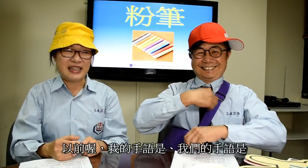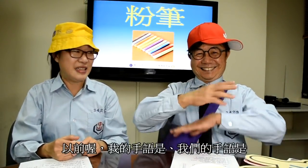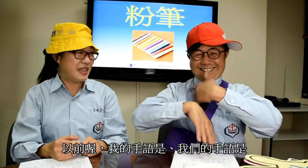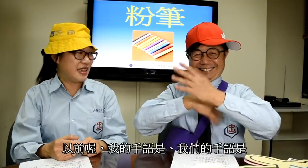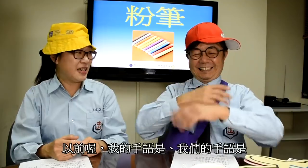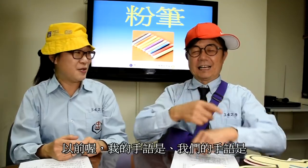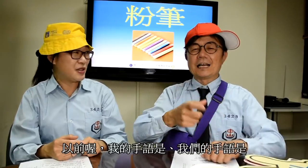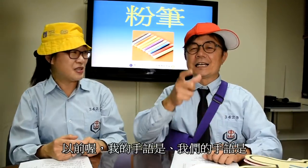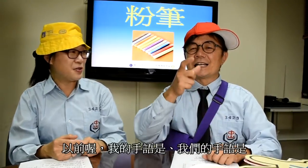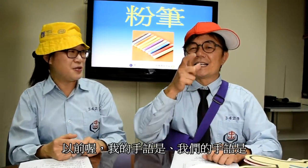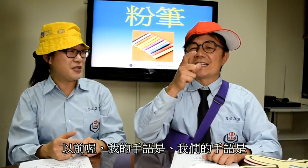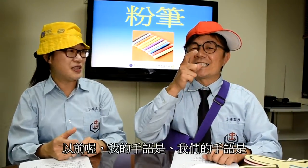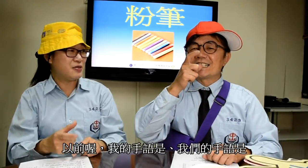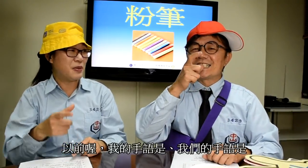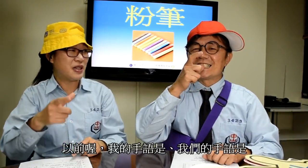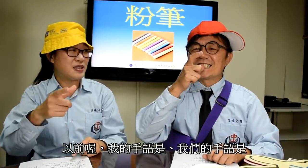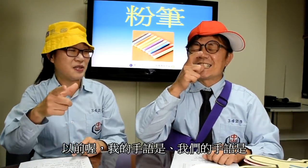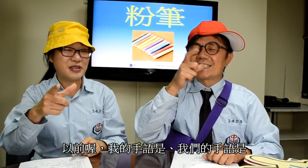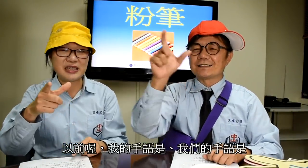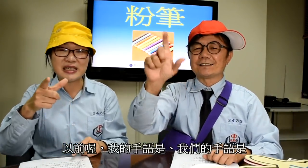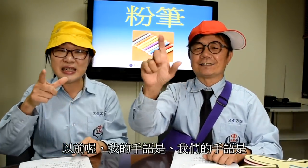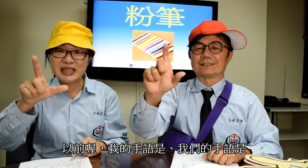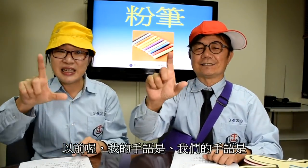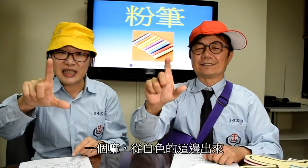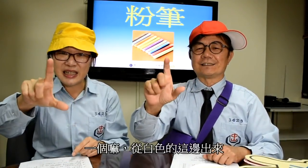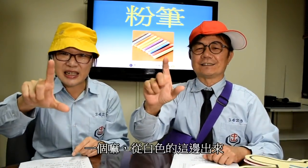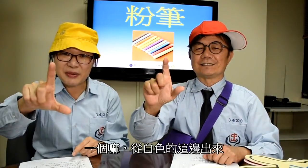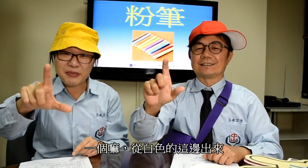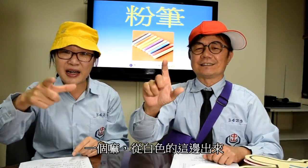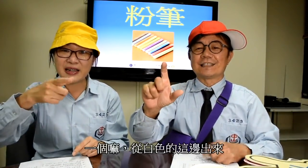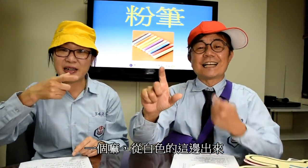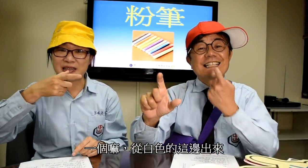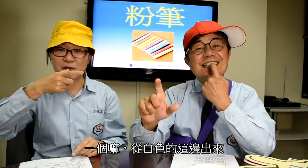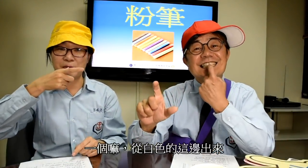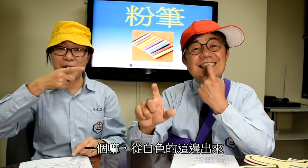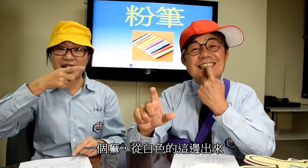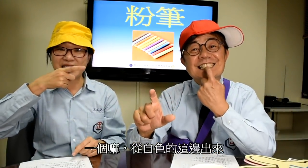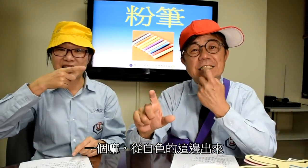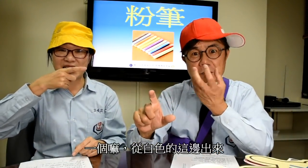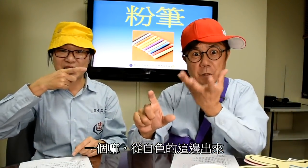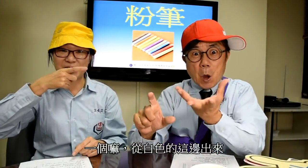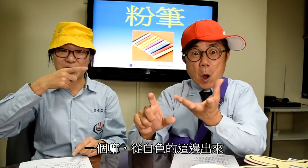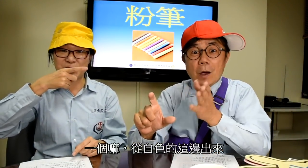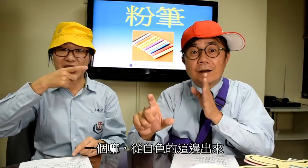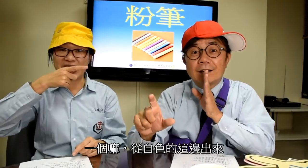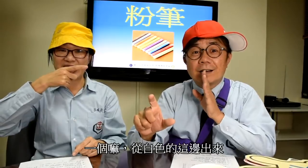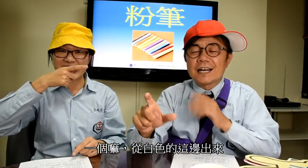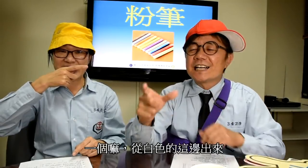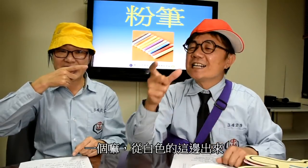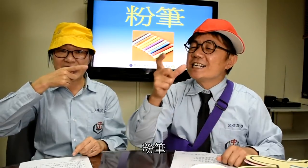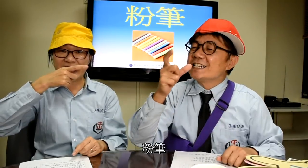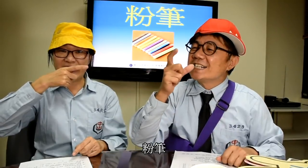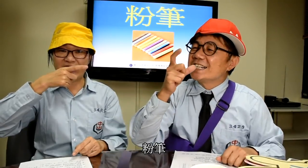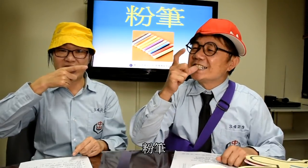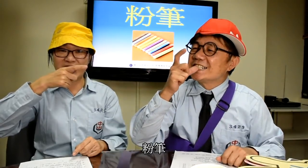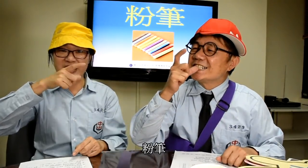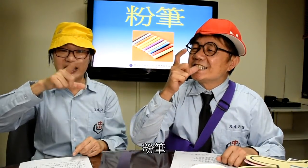前呢、啊，我们的手语是一根嘛，哈，从白色的这边出来。